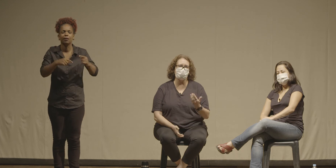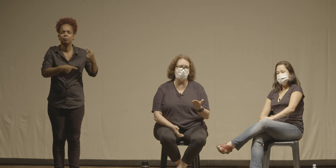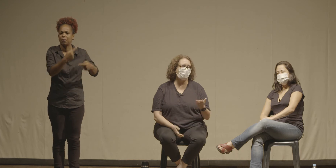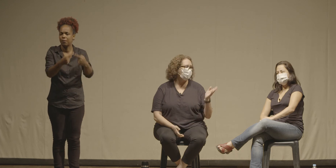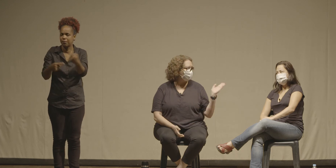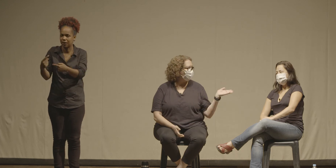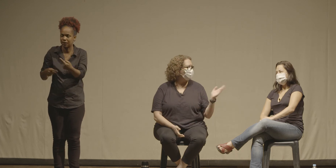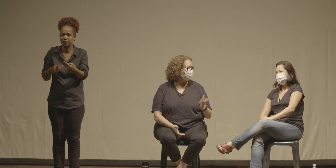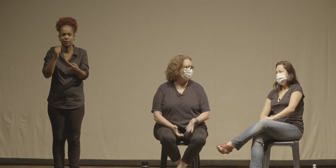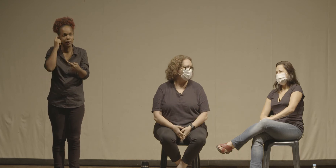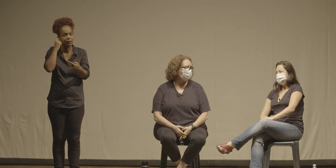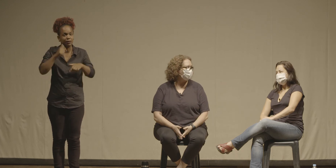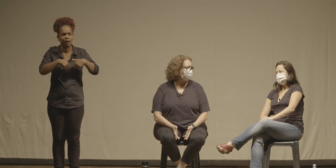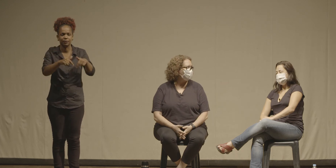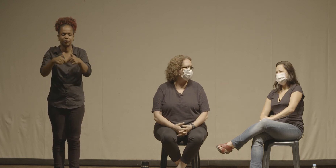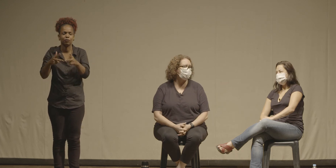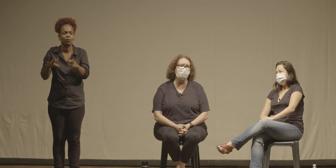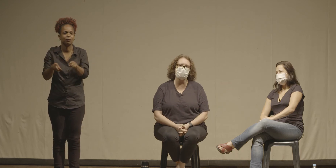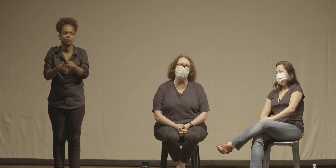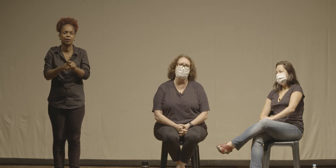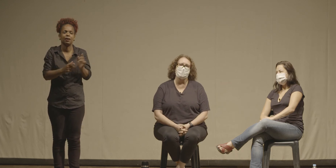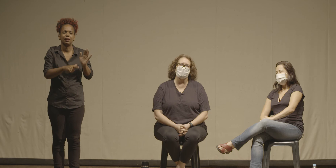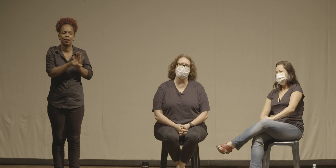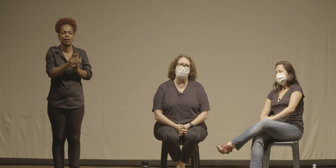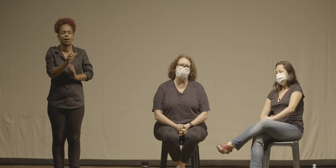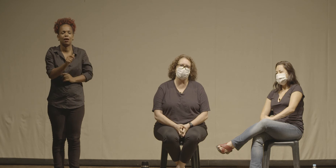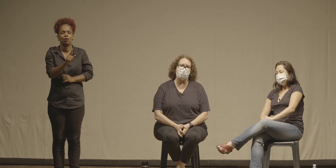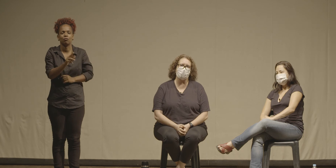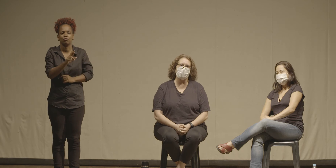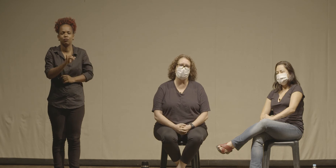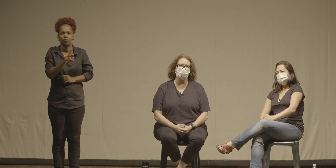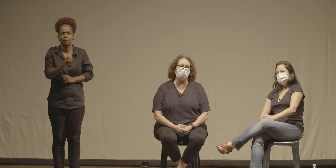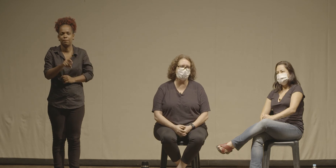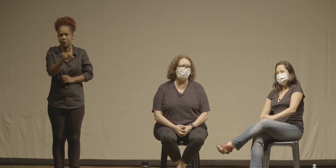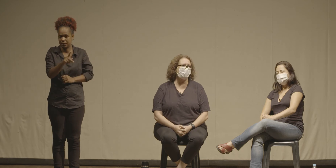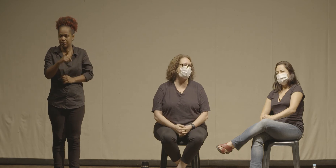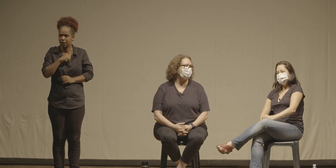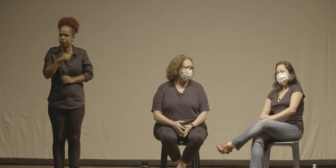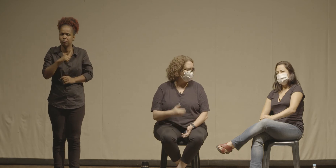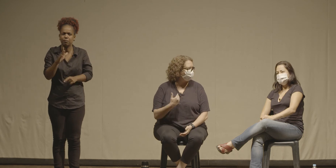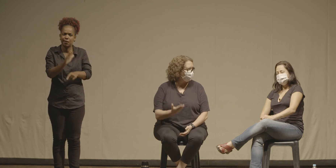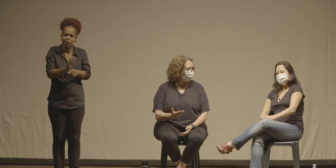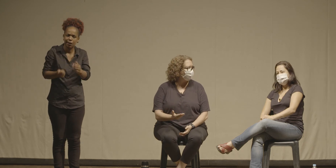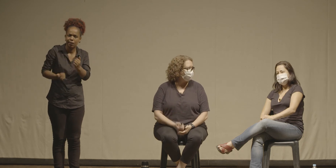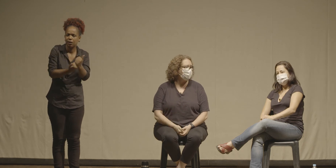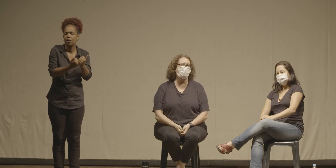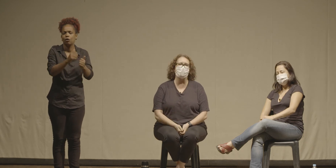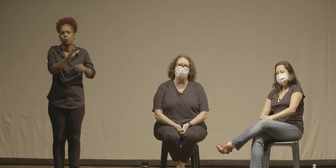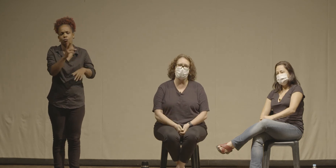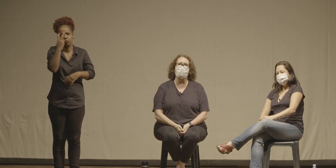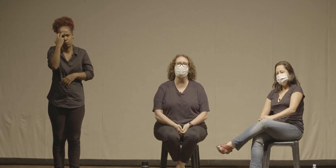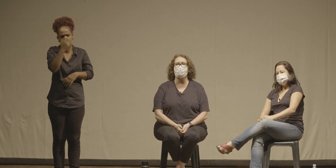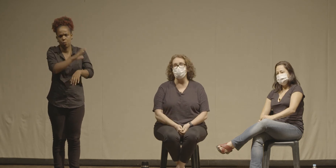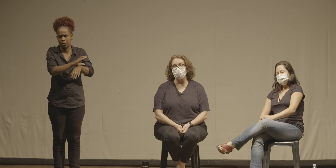políticas como a lei, né, Aldir Blanc, de beneficiar a cultura e tentar contribuir para